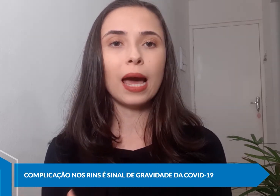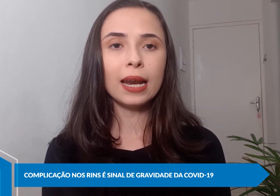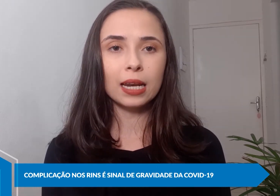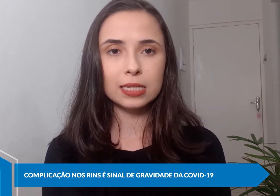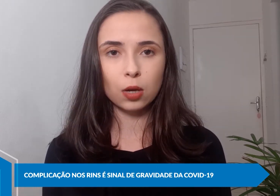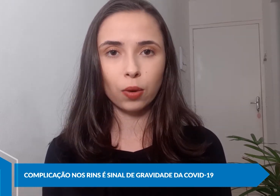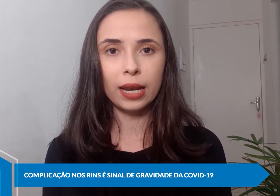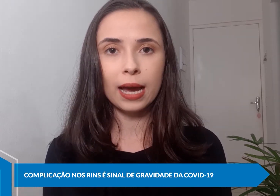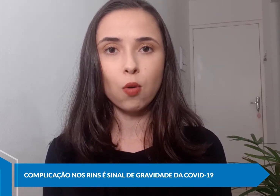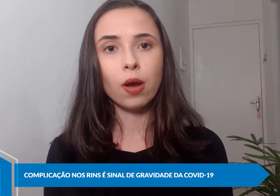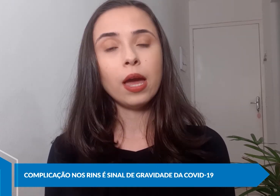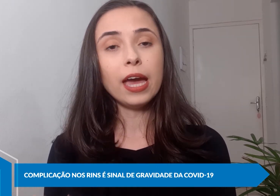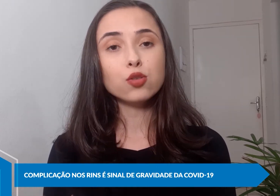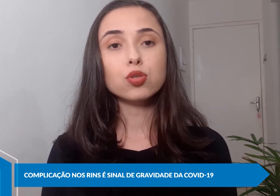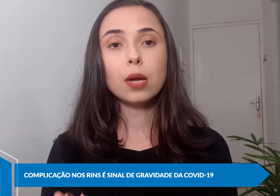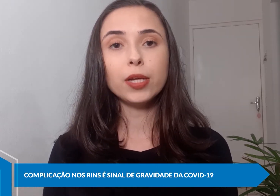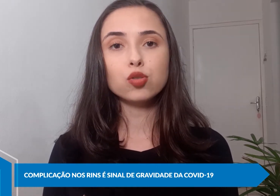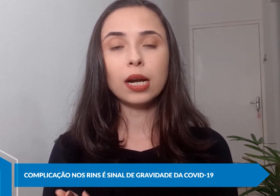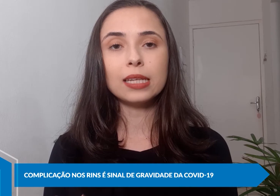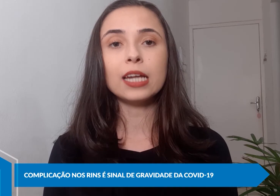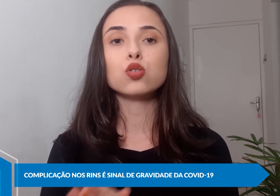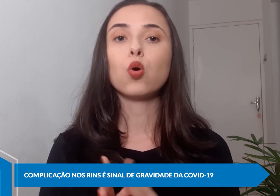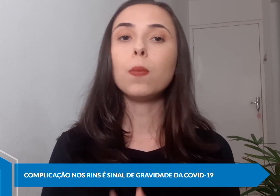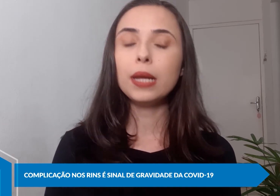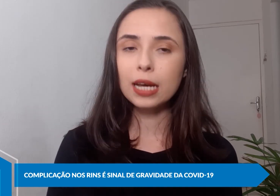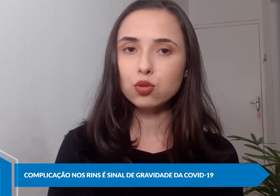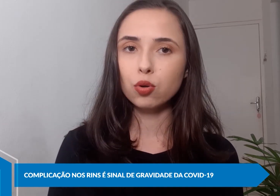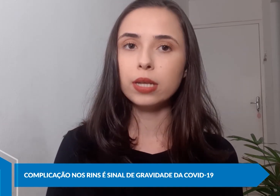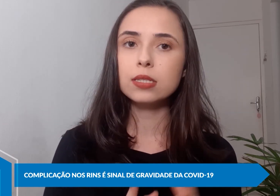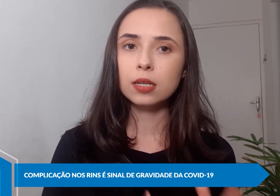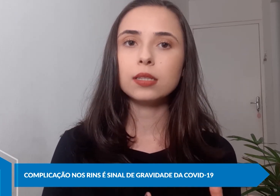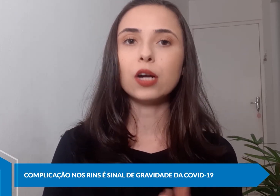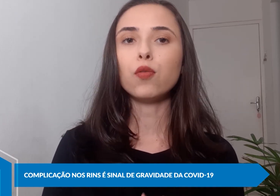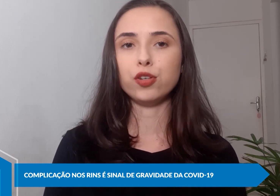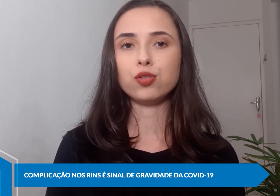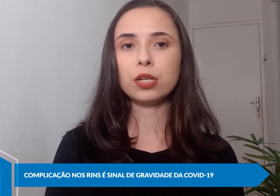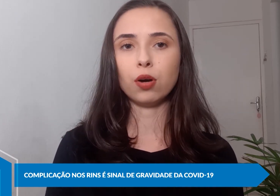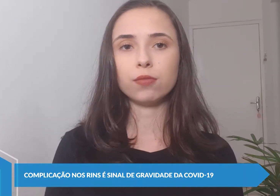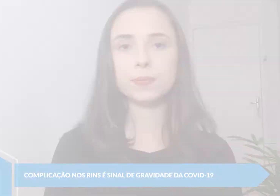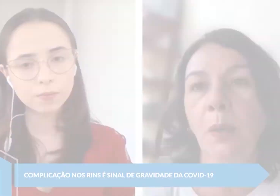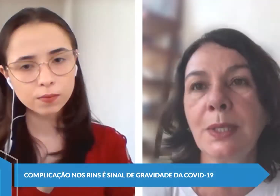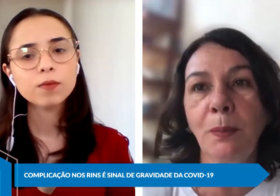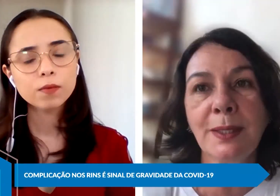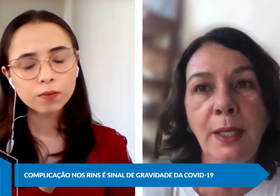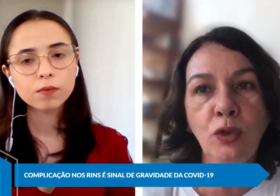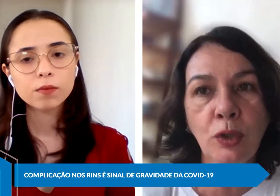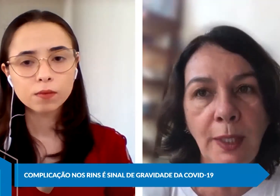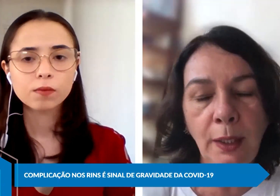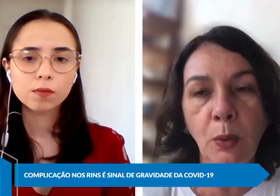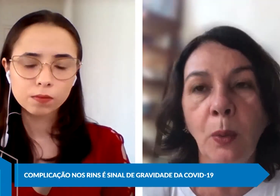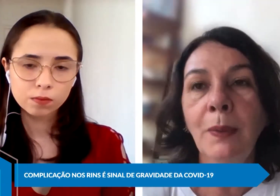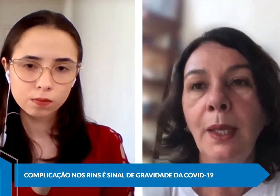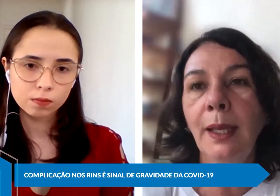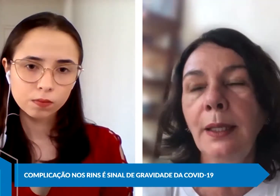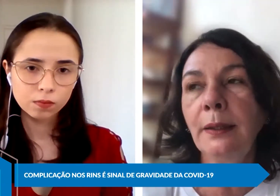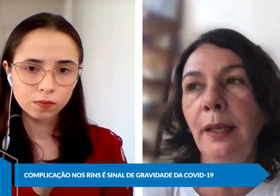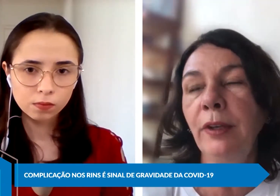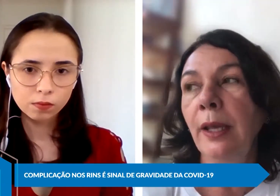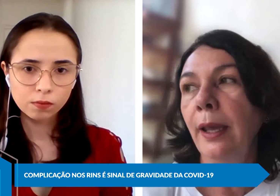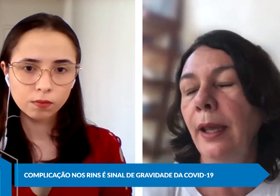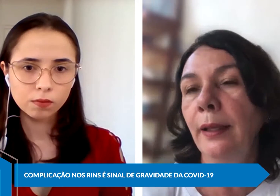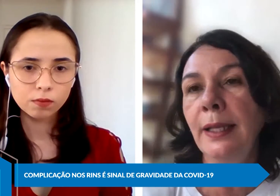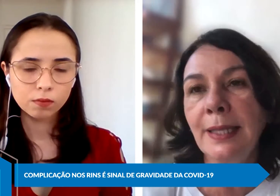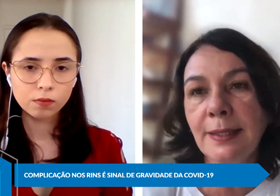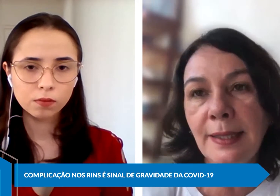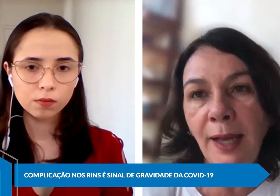controlar a lesão renal é justamente tratar as complicações da covid-19. Então, assim, o paciente internou, ele